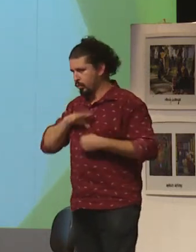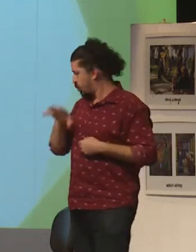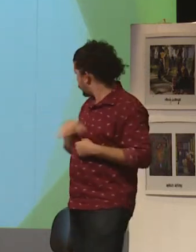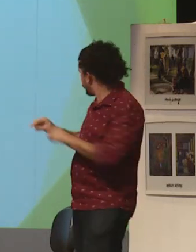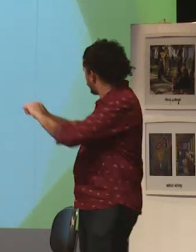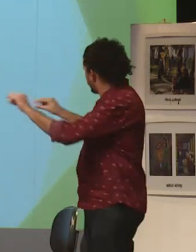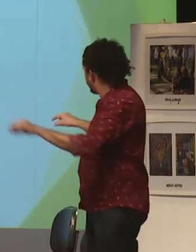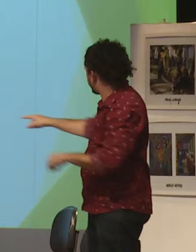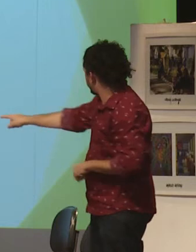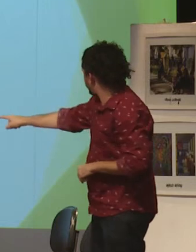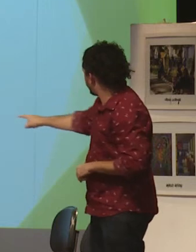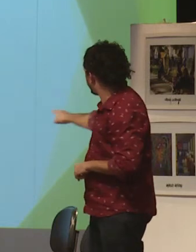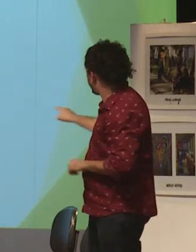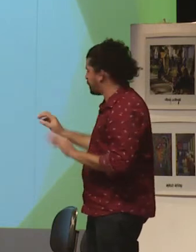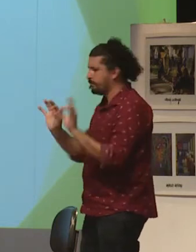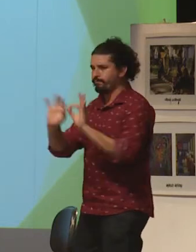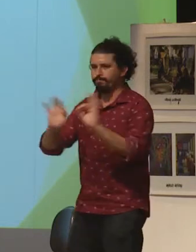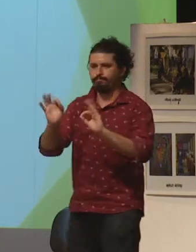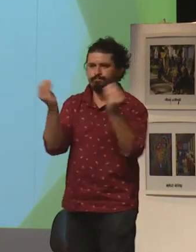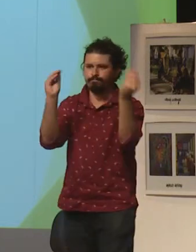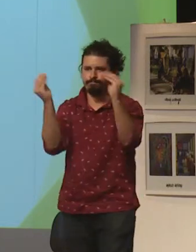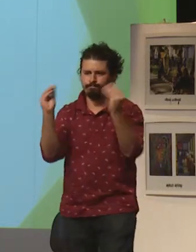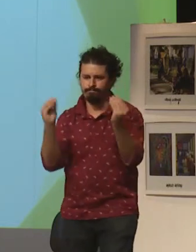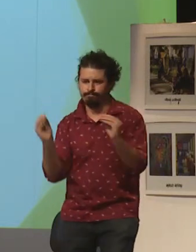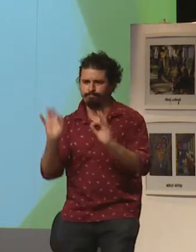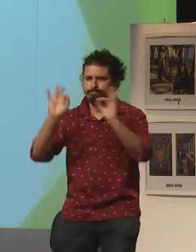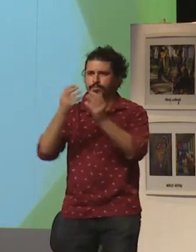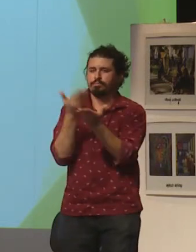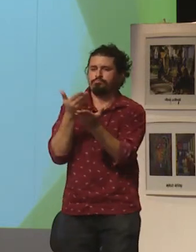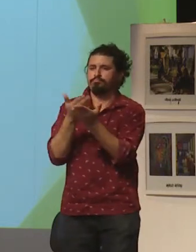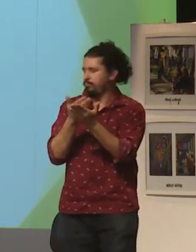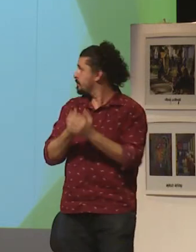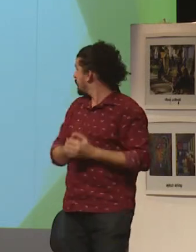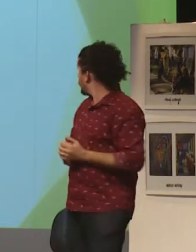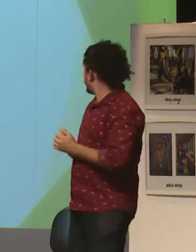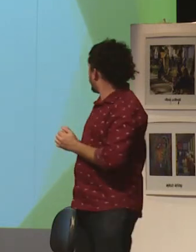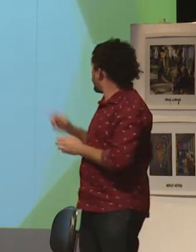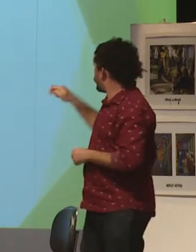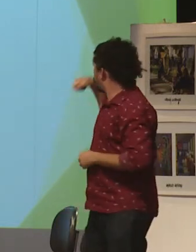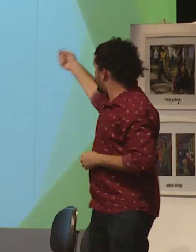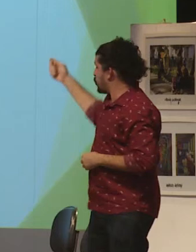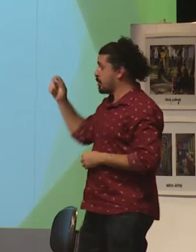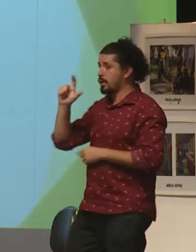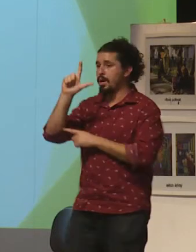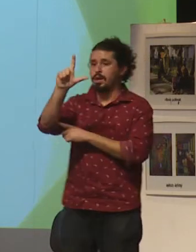A tradução está embaixo ali, está logo embaixo ali, né? Sistema de gerenciamento de ensino.